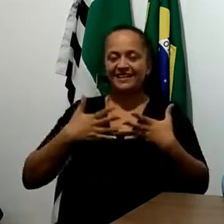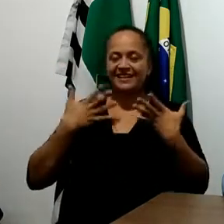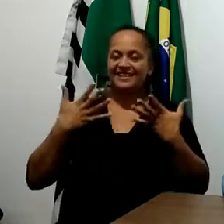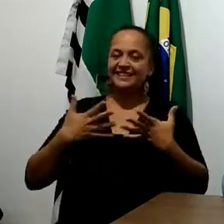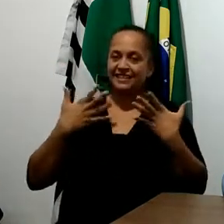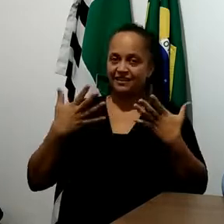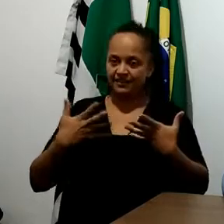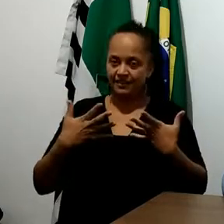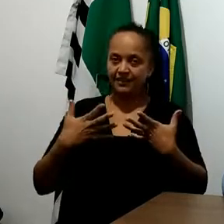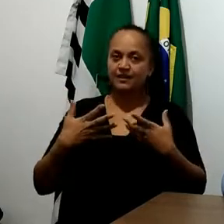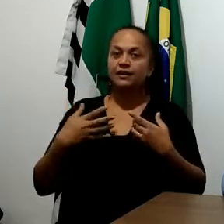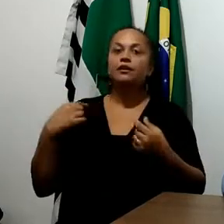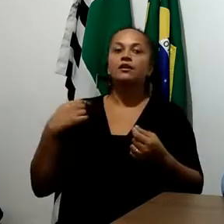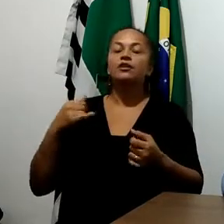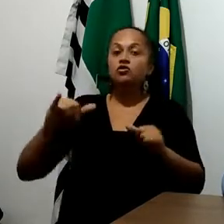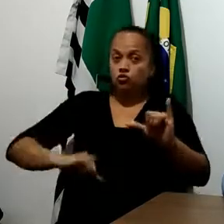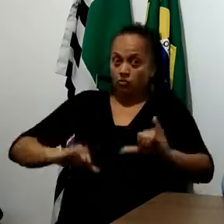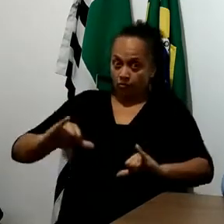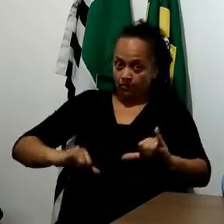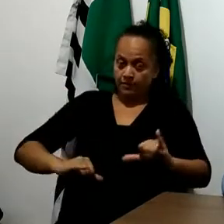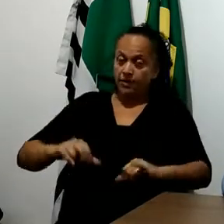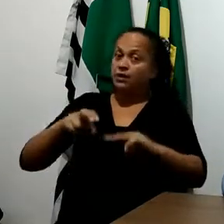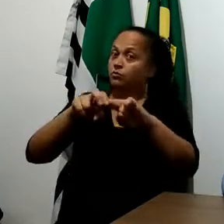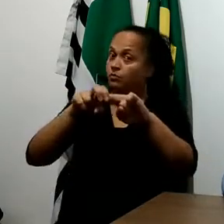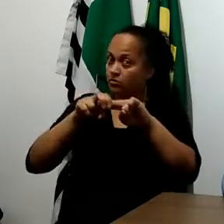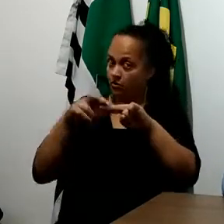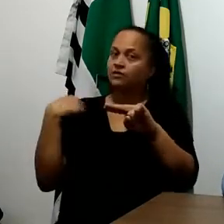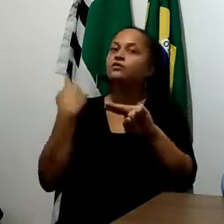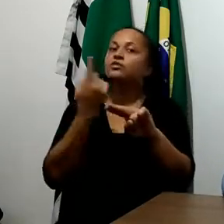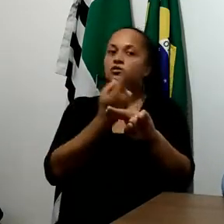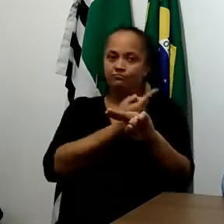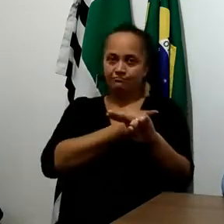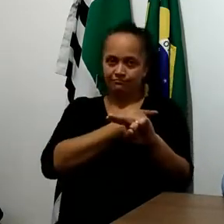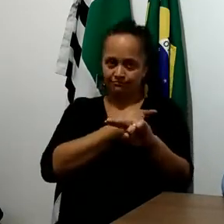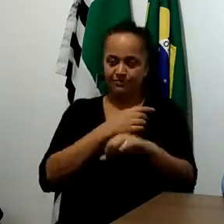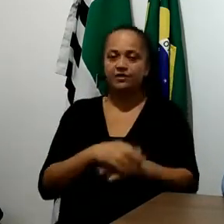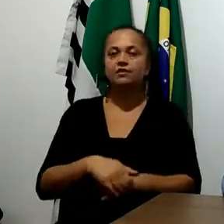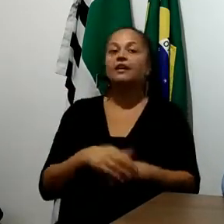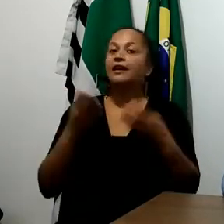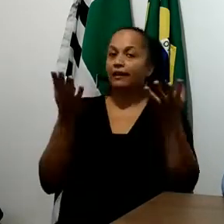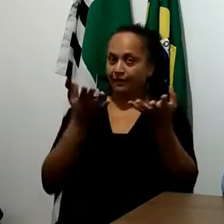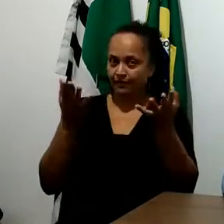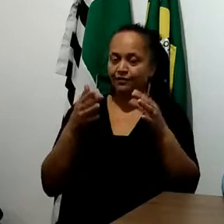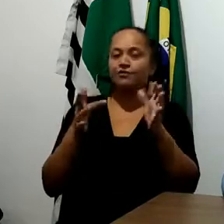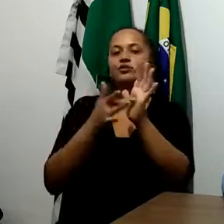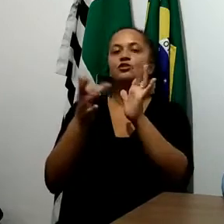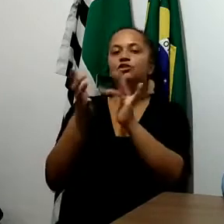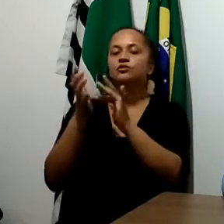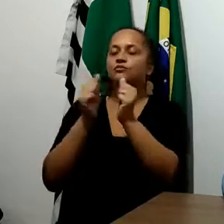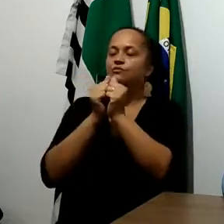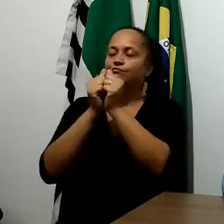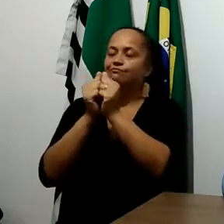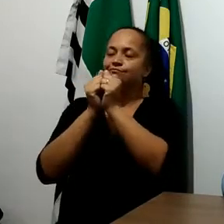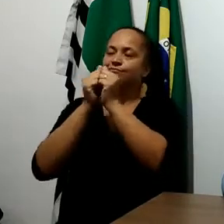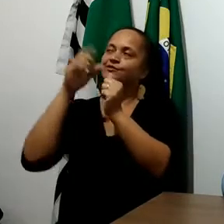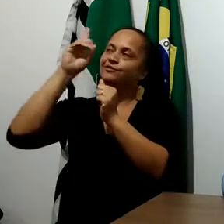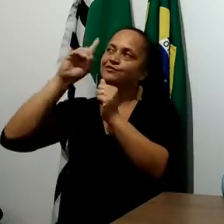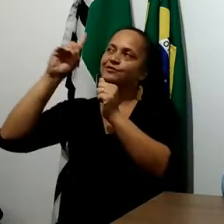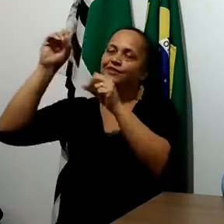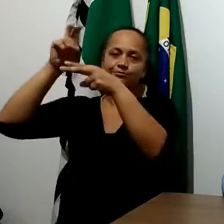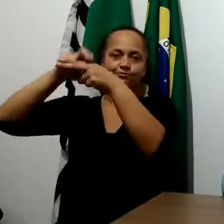não fazendo caso do sofrimento, e está sentado à destra do trono de Deus. Considerai,